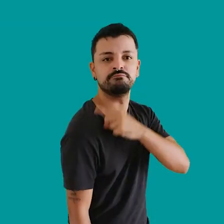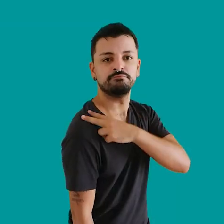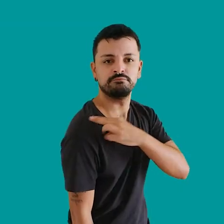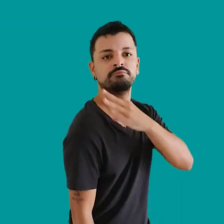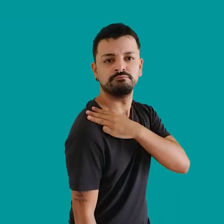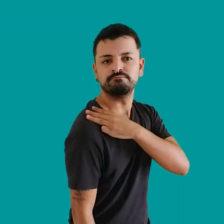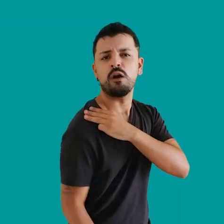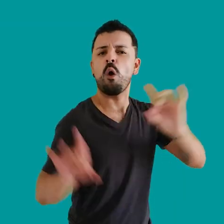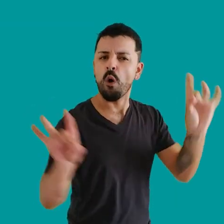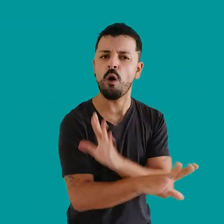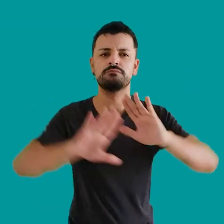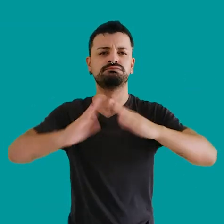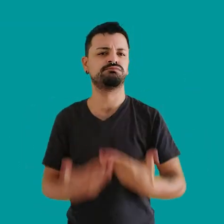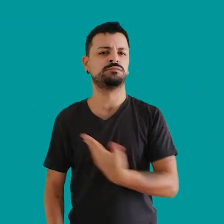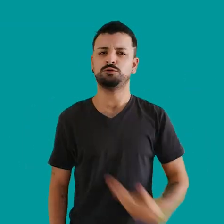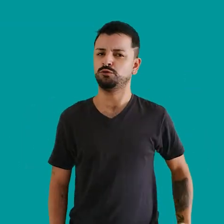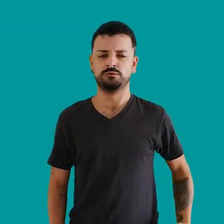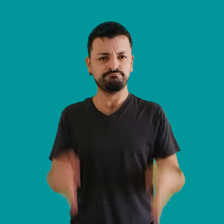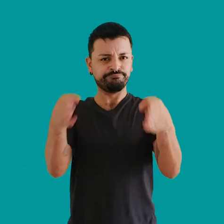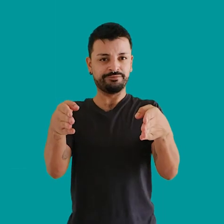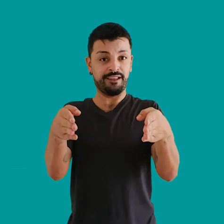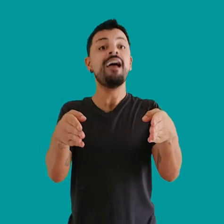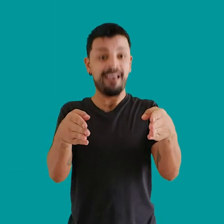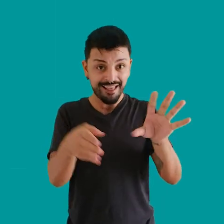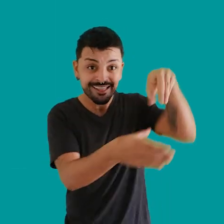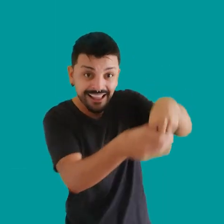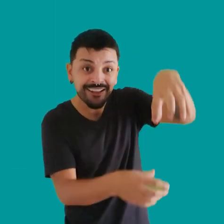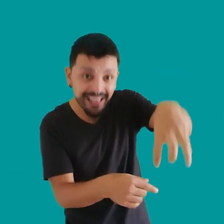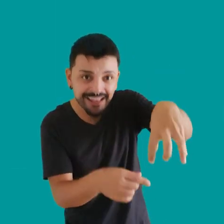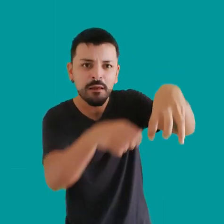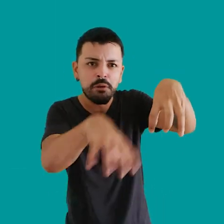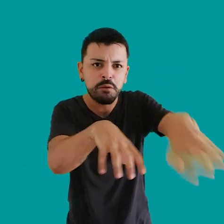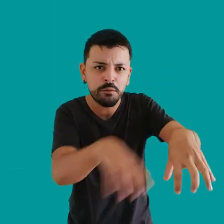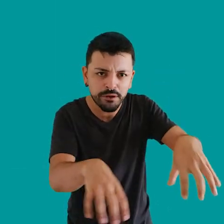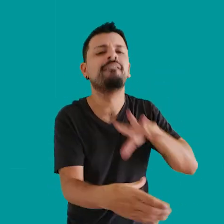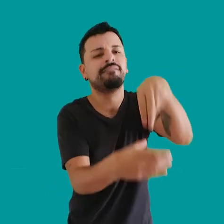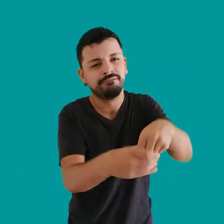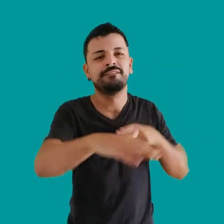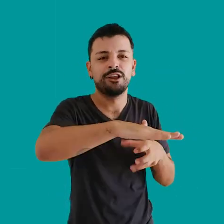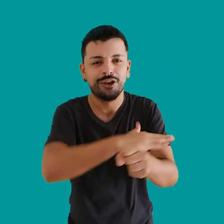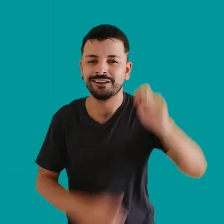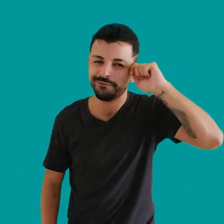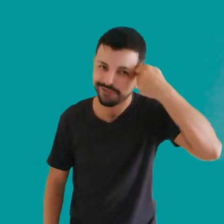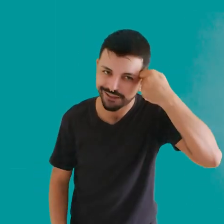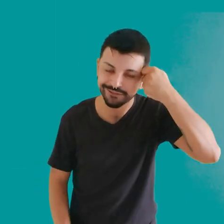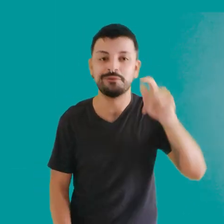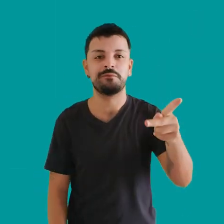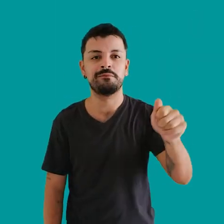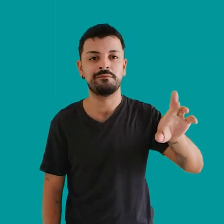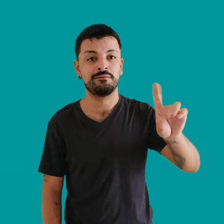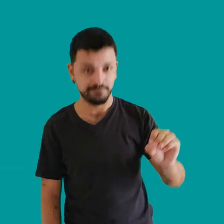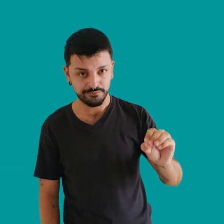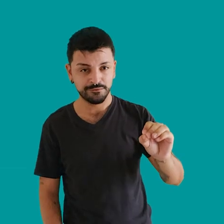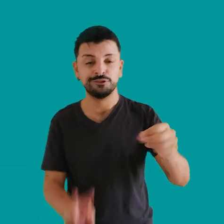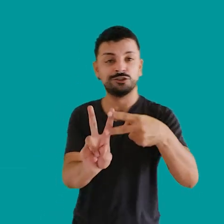lugar, ter feito o ensino médio integralmente em escola pública. É dentro dessa reserva de vagas que estão